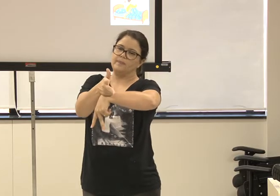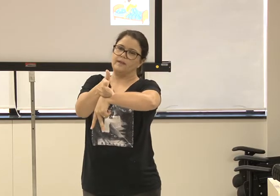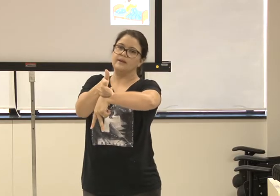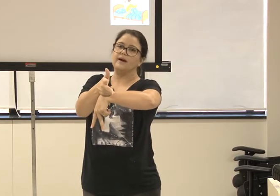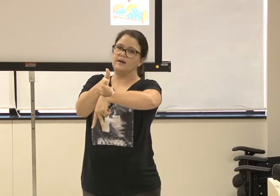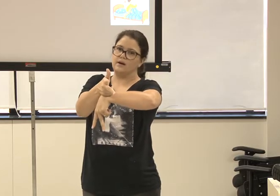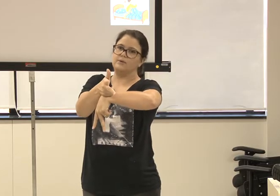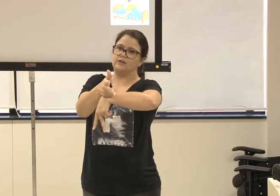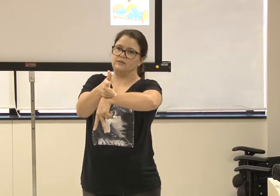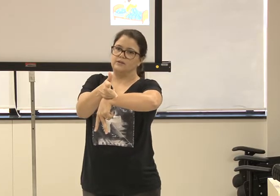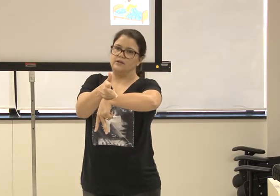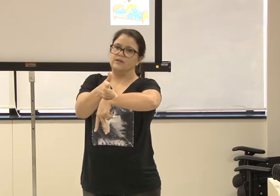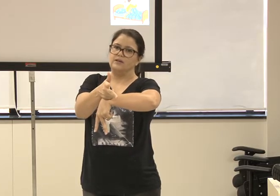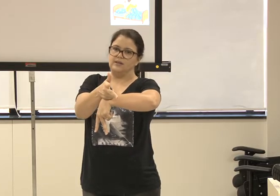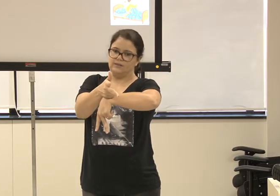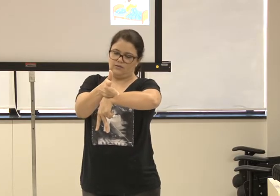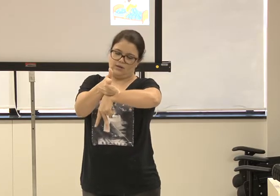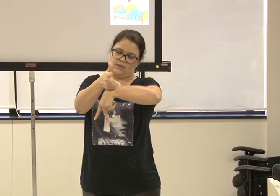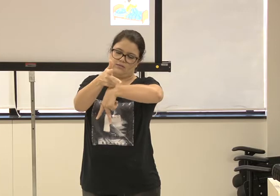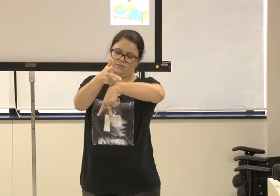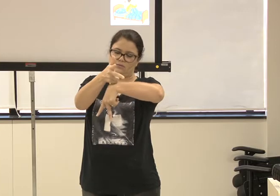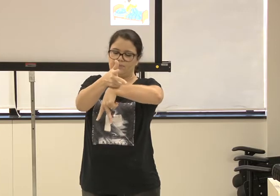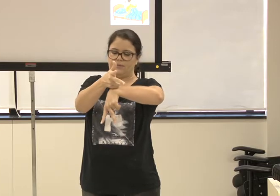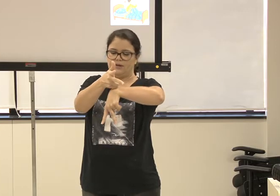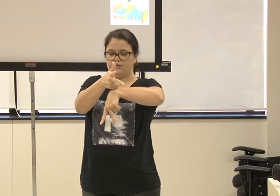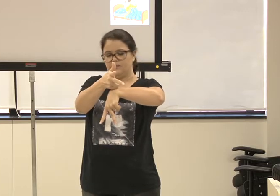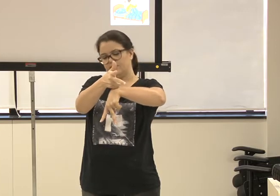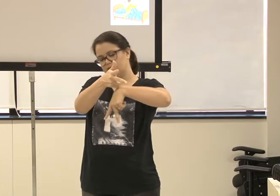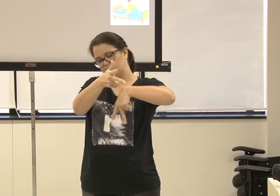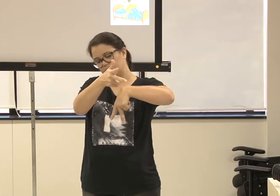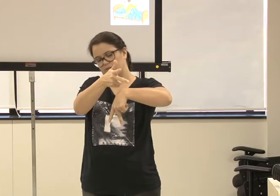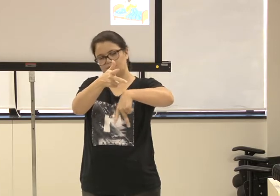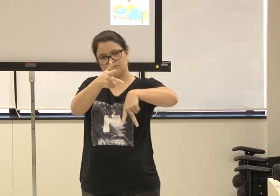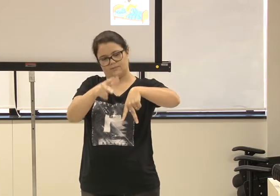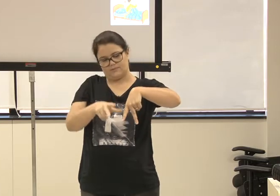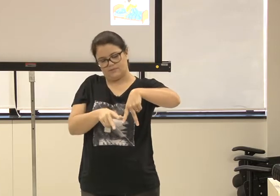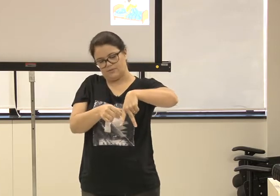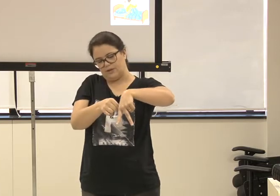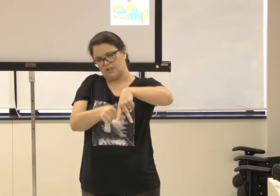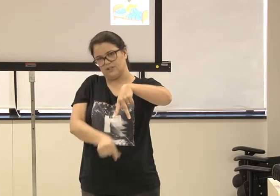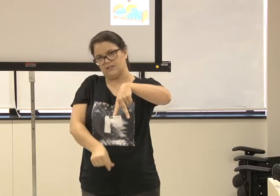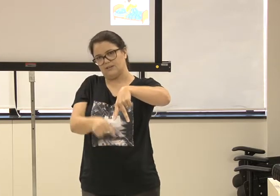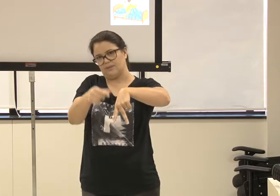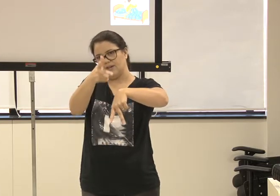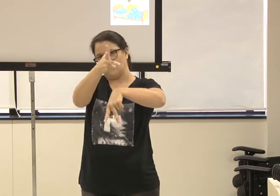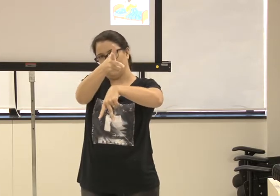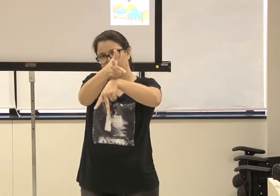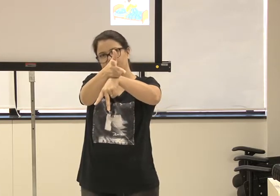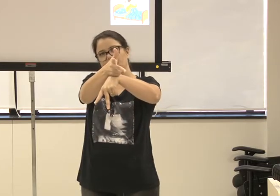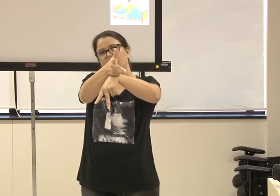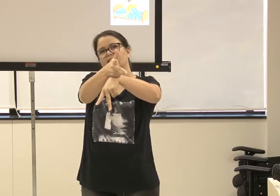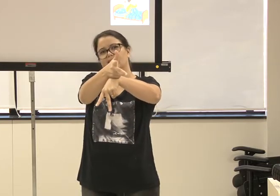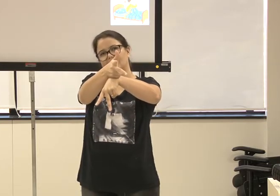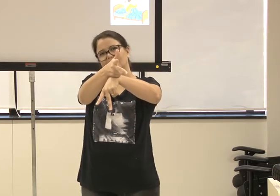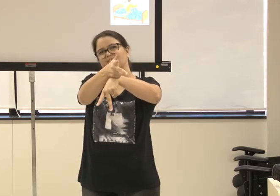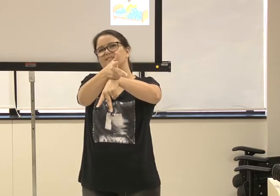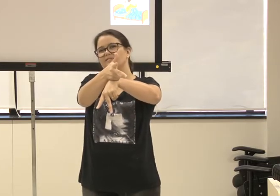e a câmera. Então, aqui, com tripé. Deveria ser imagina que esse tripé é igual. E aí você vem